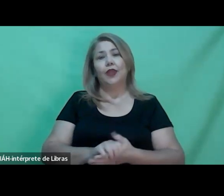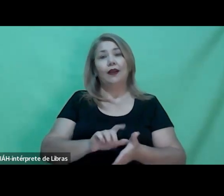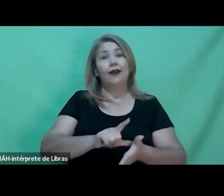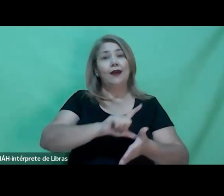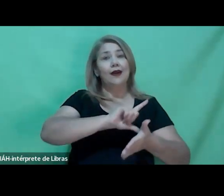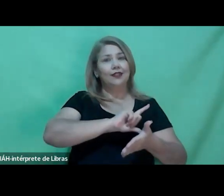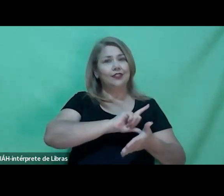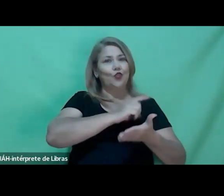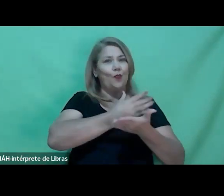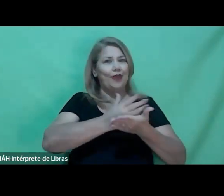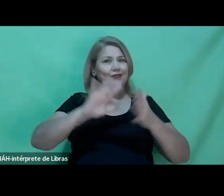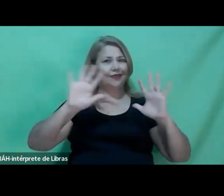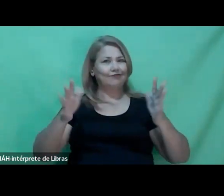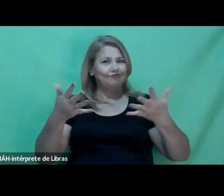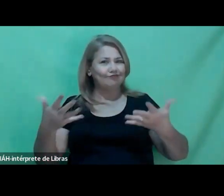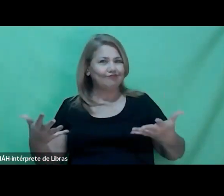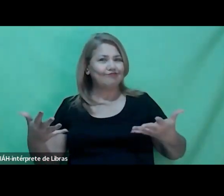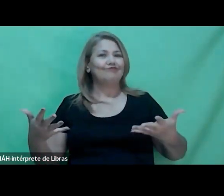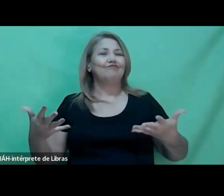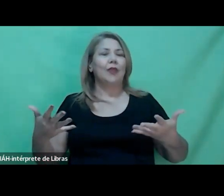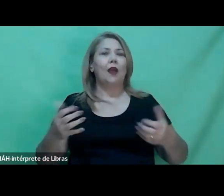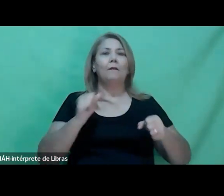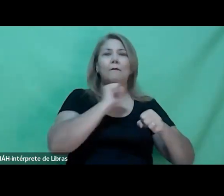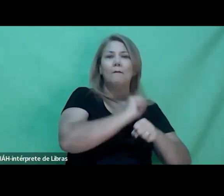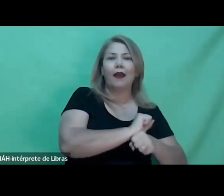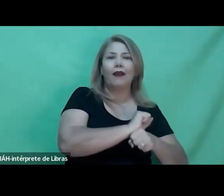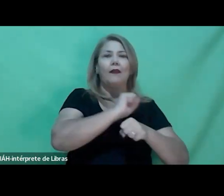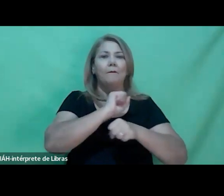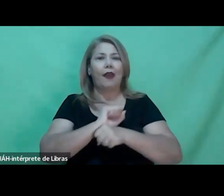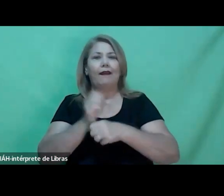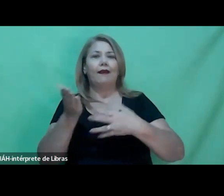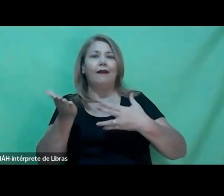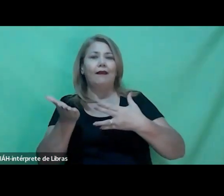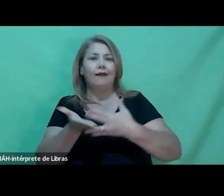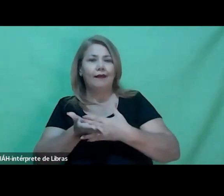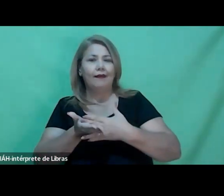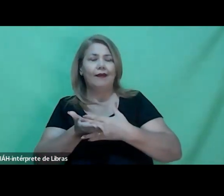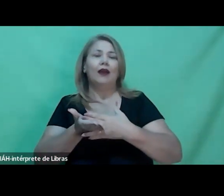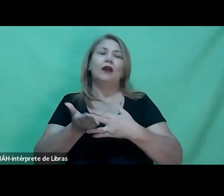pausas en las sesiones de trabajo bueno eso ya me me me me me me referí